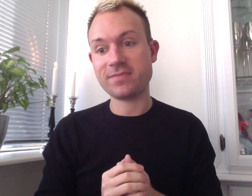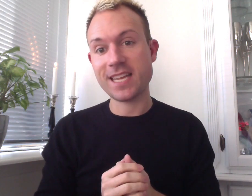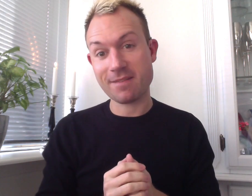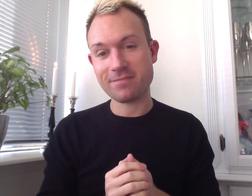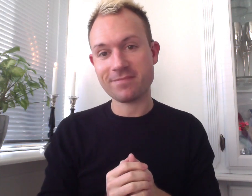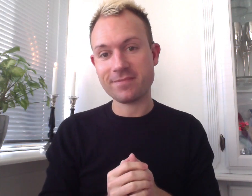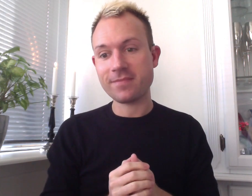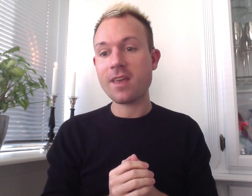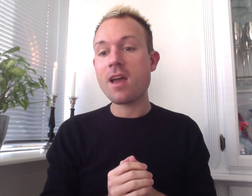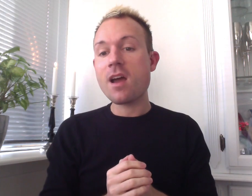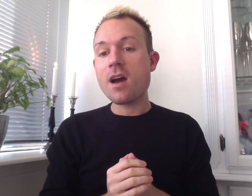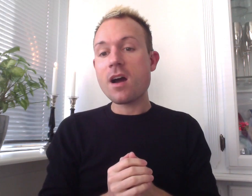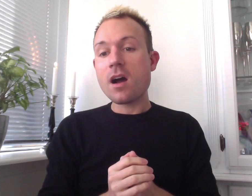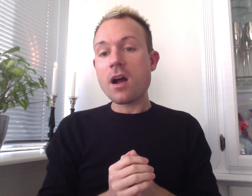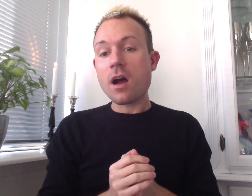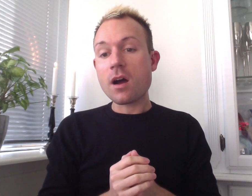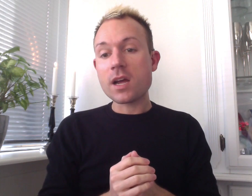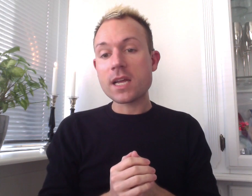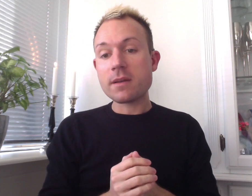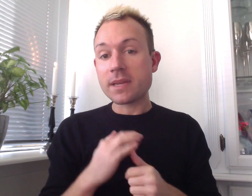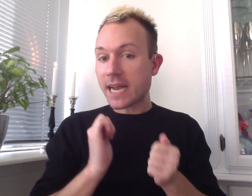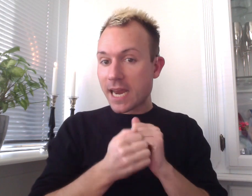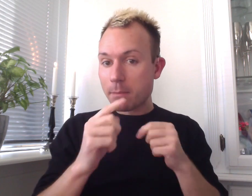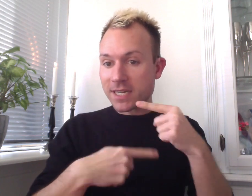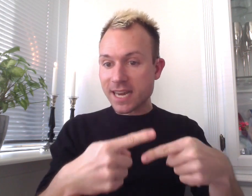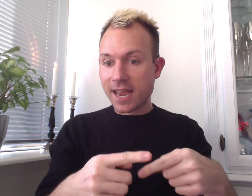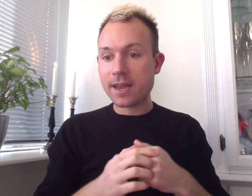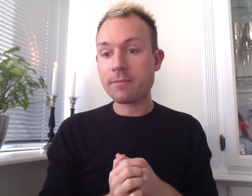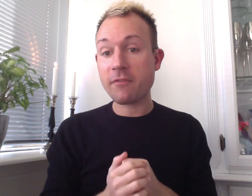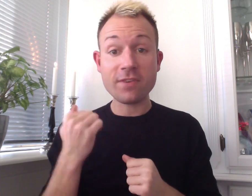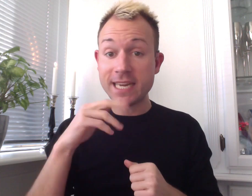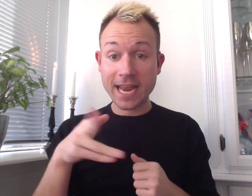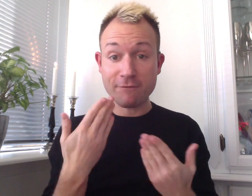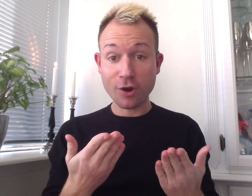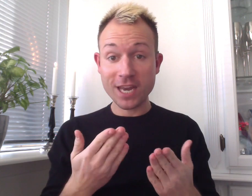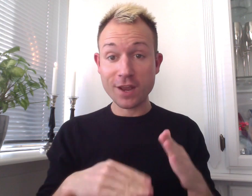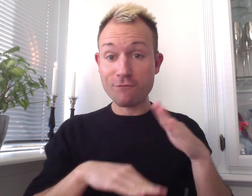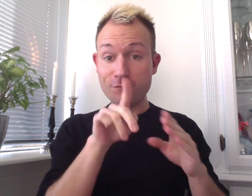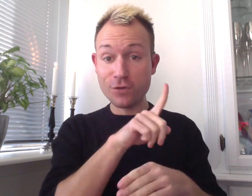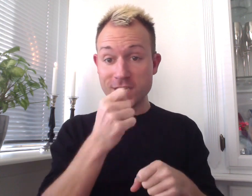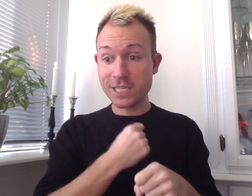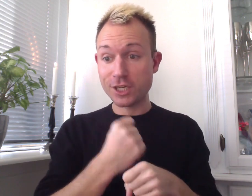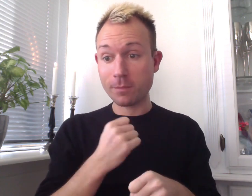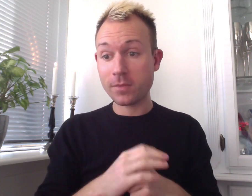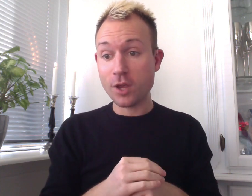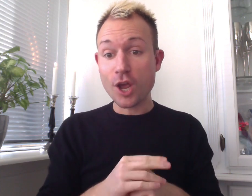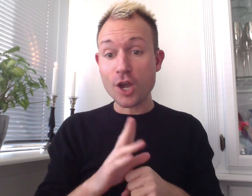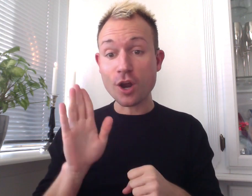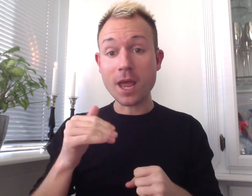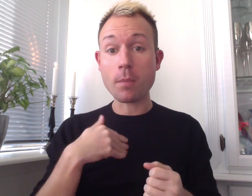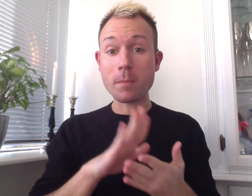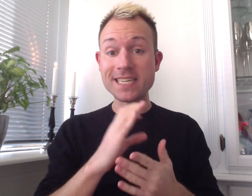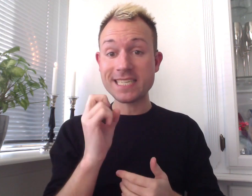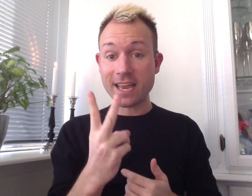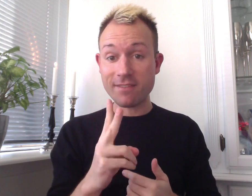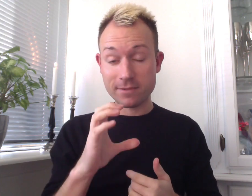Ja. Og jeg kæmper gage, fordi jeg kan ikke få ikke fuldtidsjob. Når jeg på min